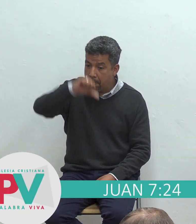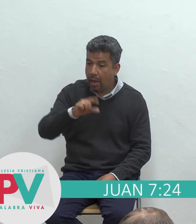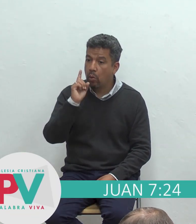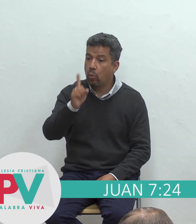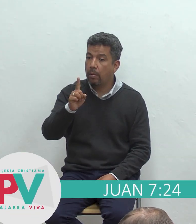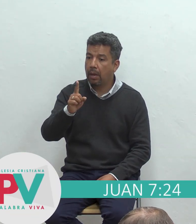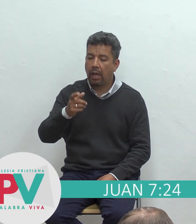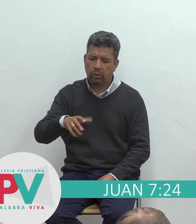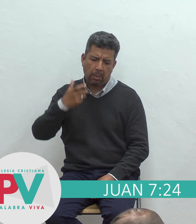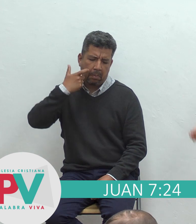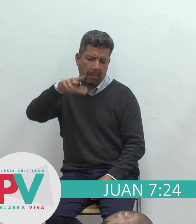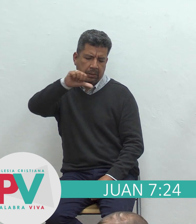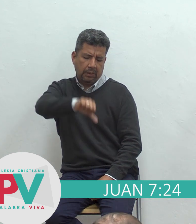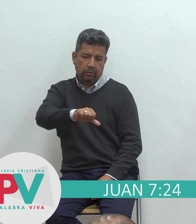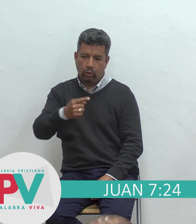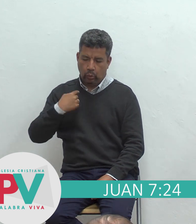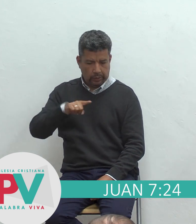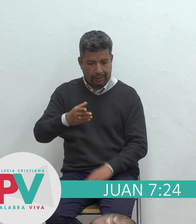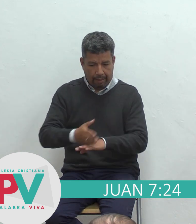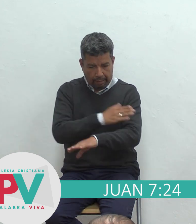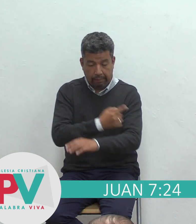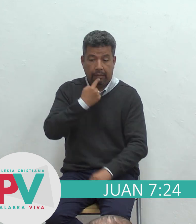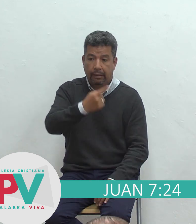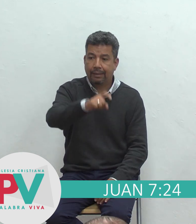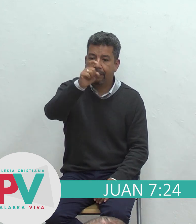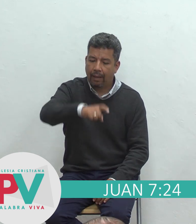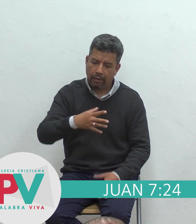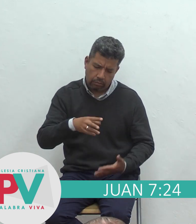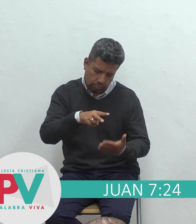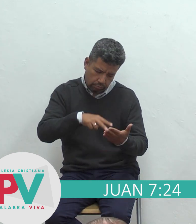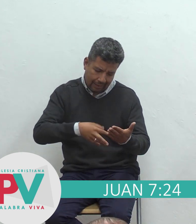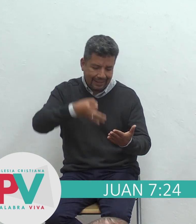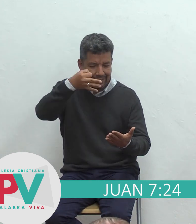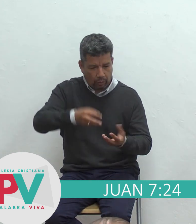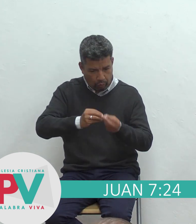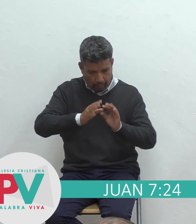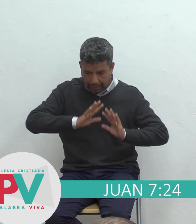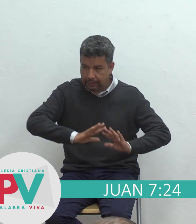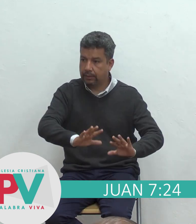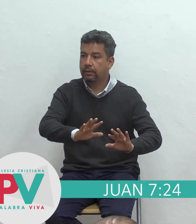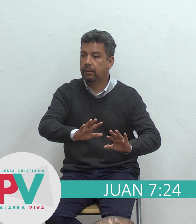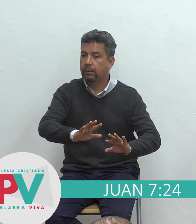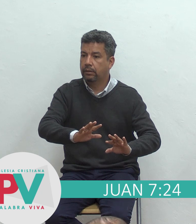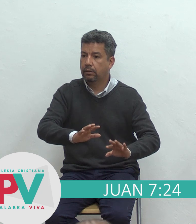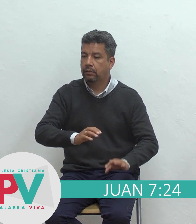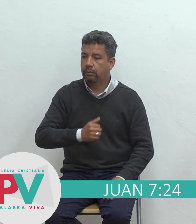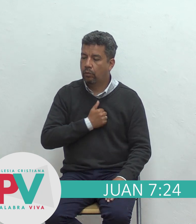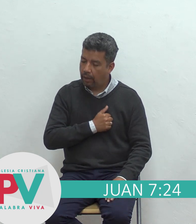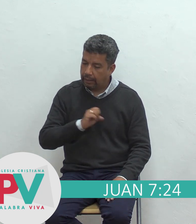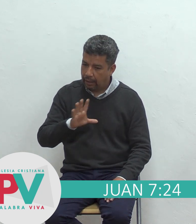porque así les parece. Antes de afirmar algo, deben estar seguros de que así es. Sí, ay, no